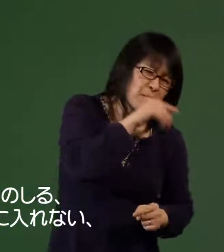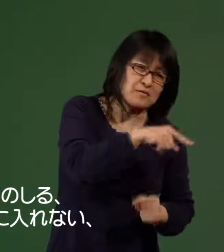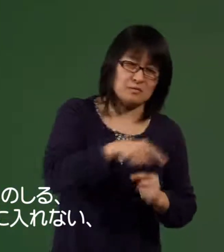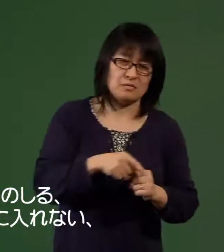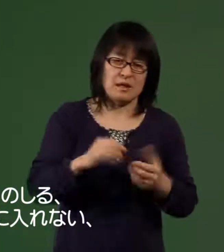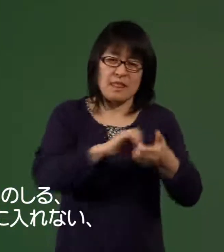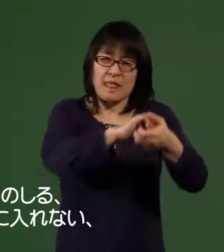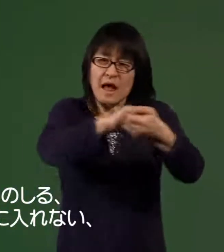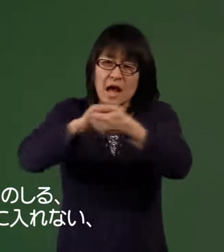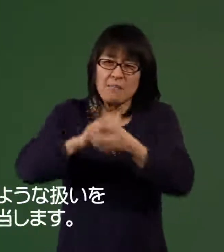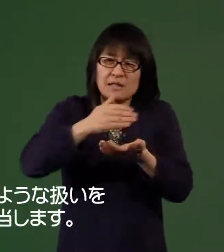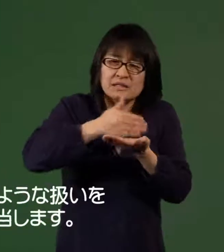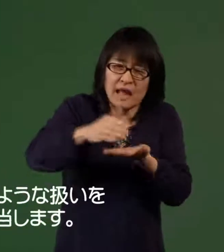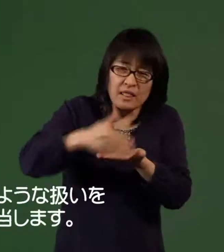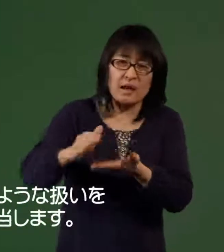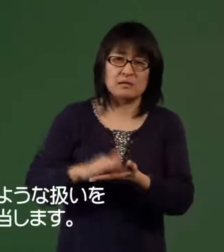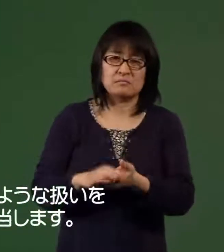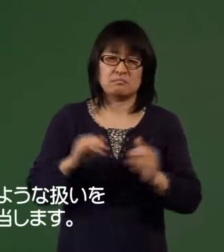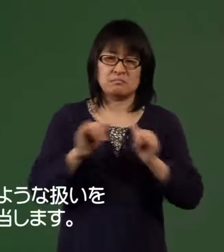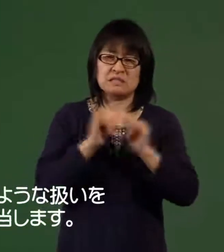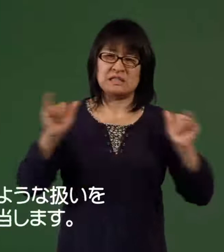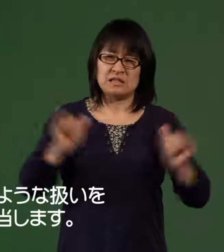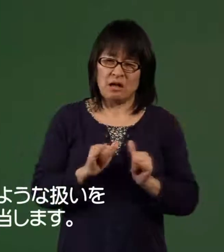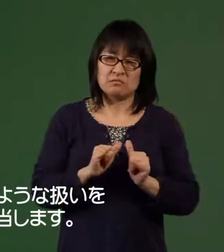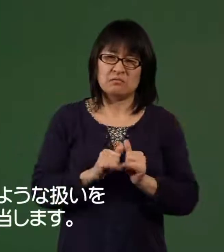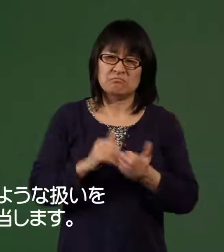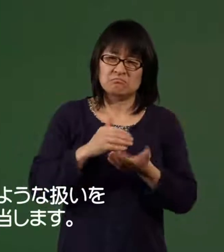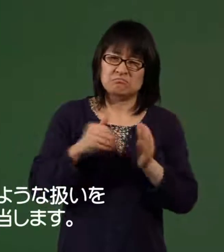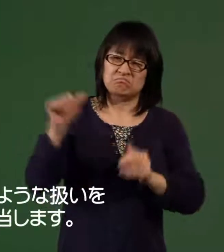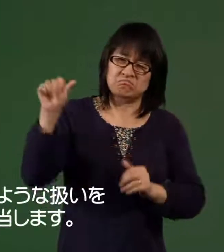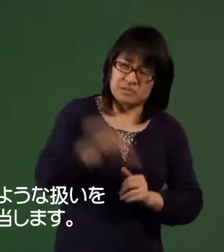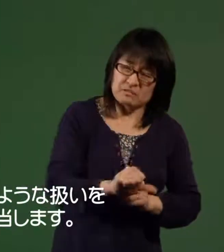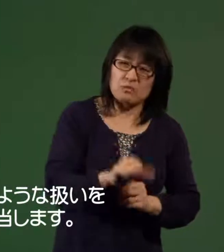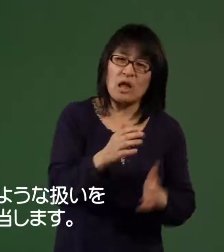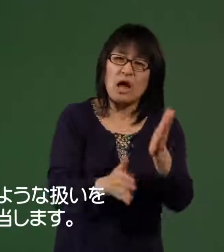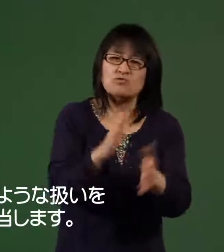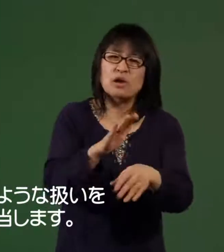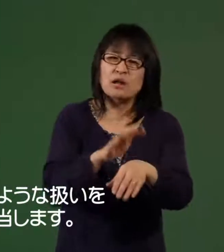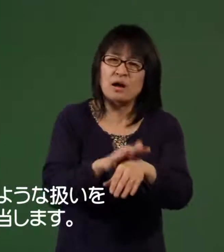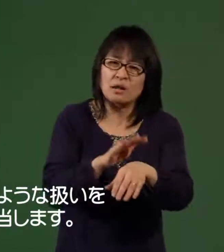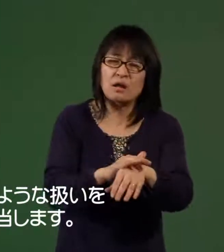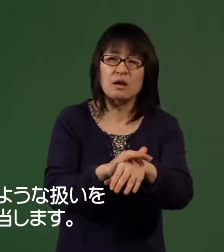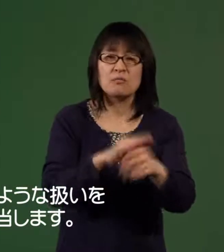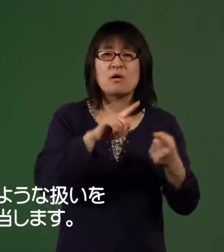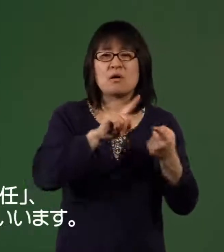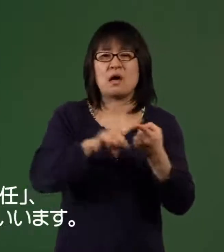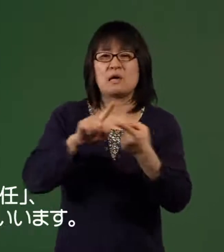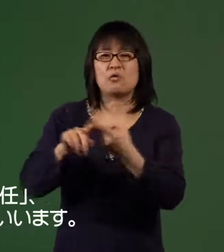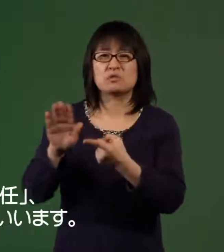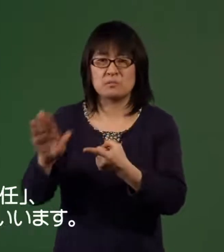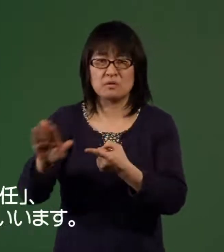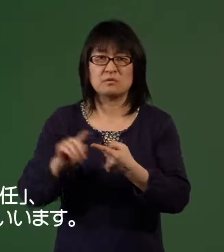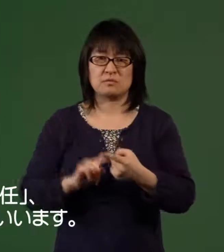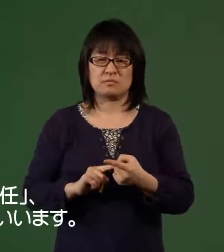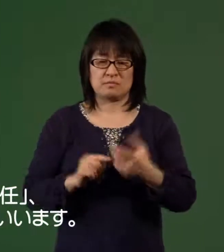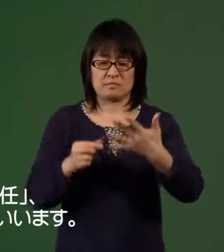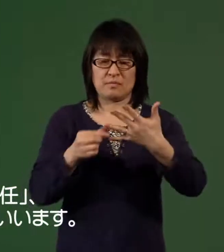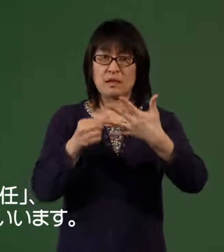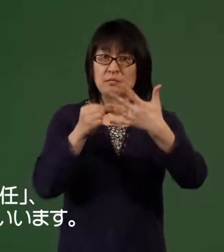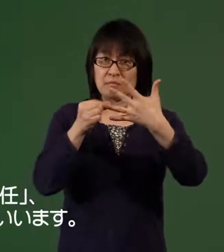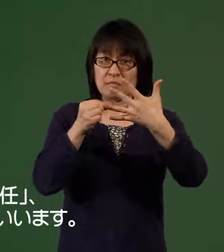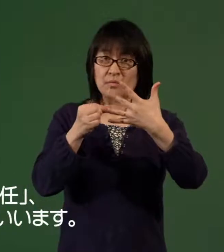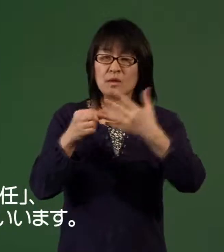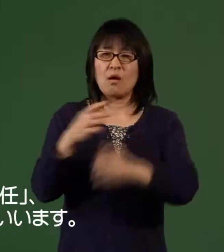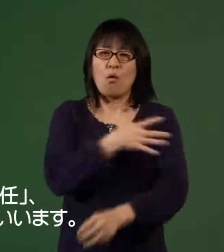仲間に入れない人格を貶めるような扱いをすることなどが該当します4つ目は好況